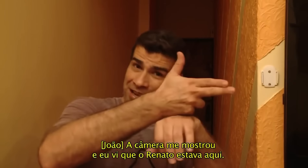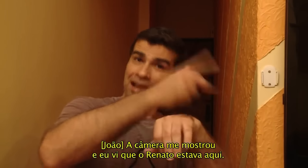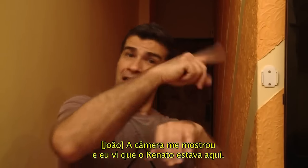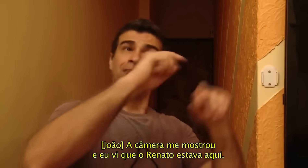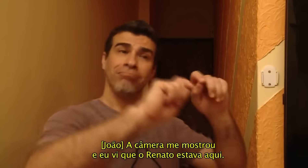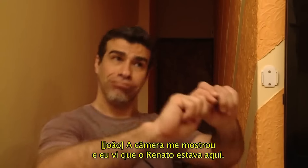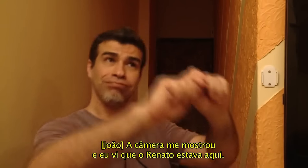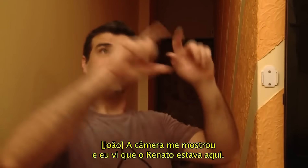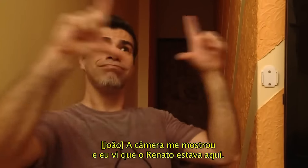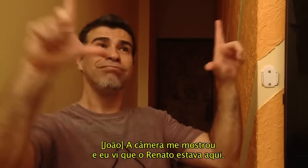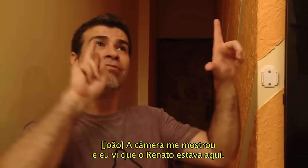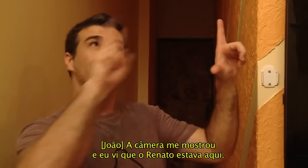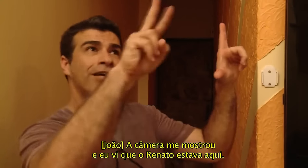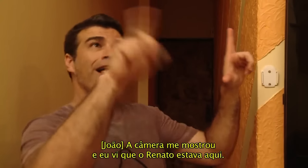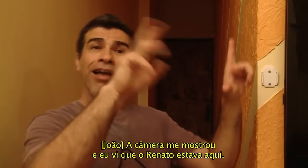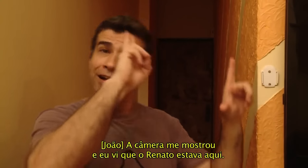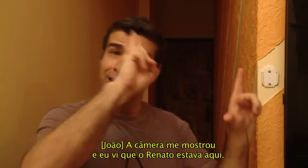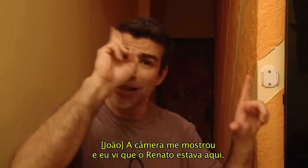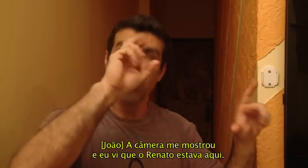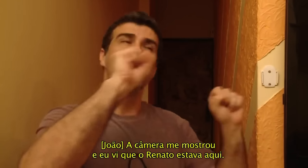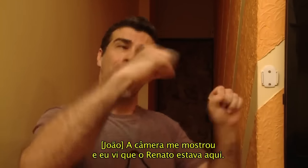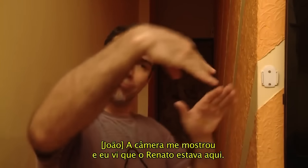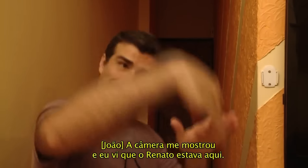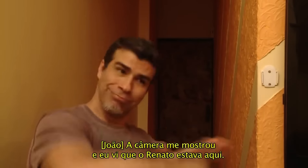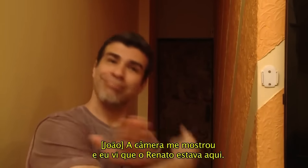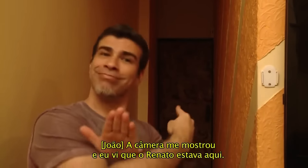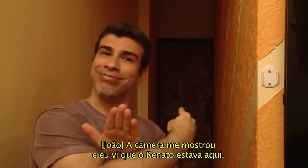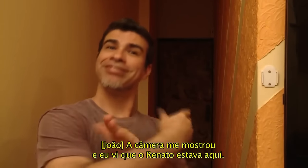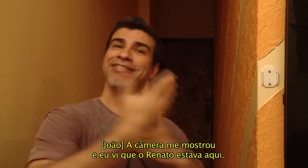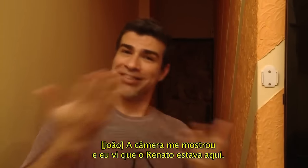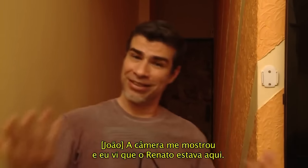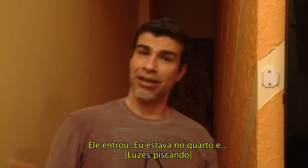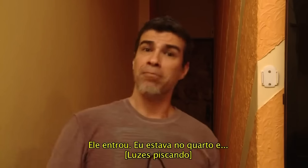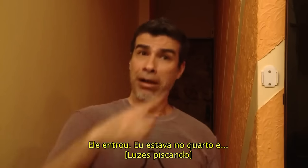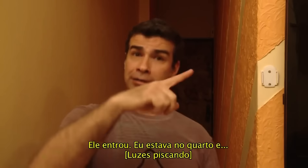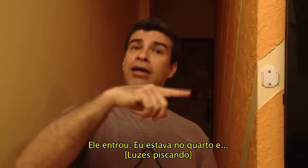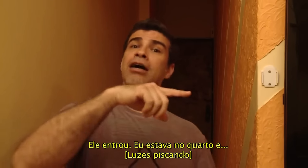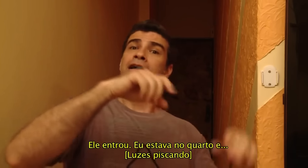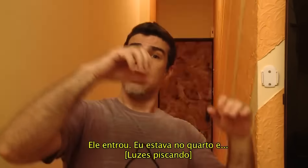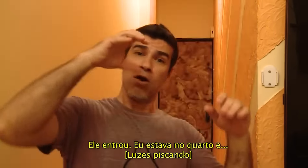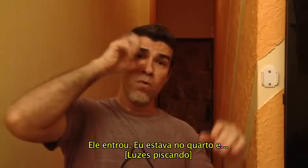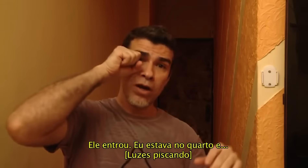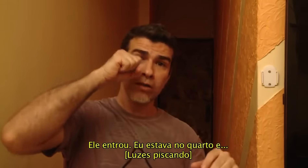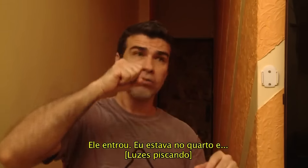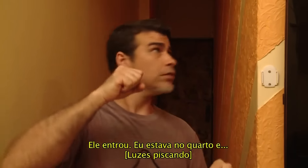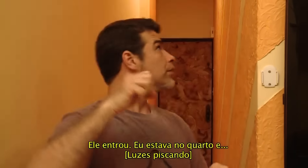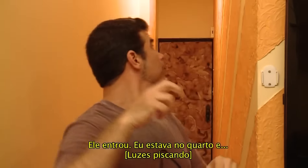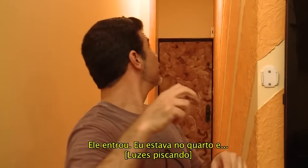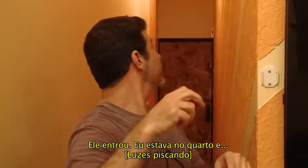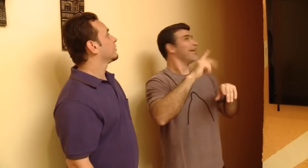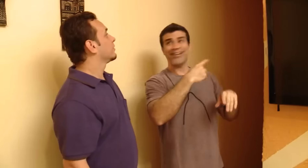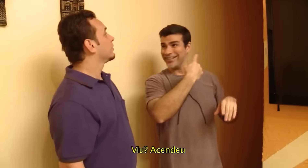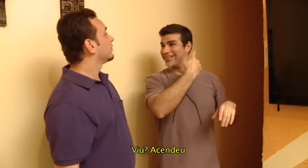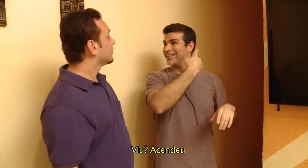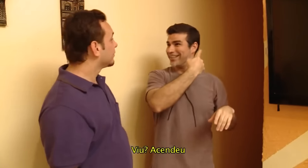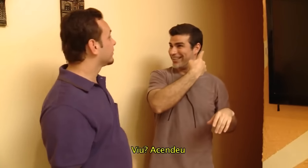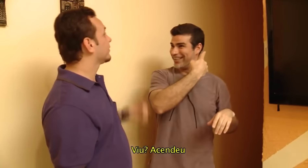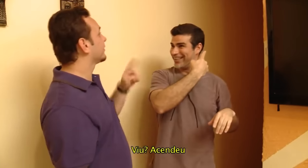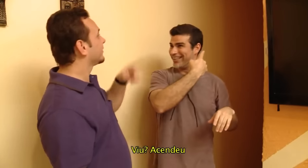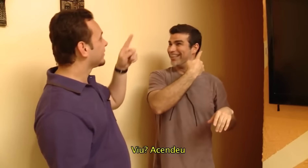me mostrou. E eu vi que o Renato estava aqui. Ele entrou. Eu estava no quarto e... viu?